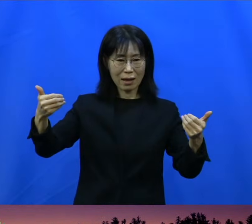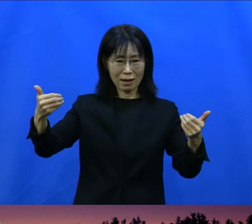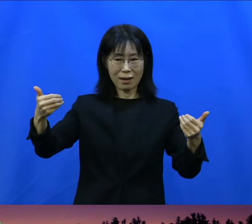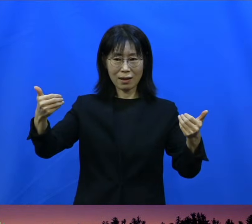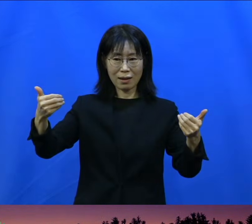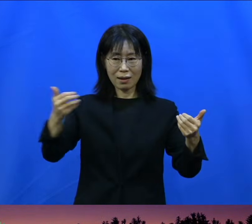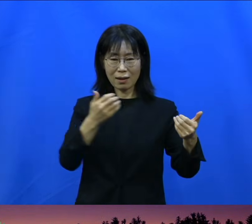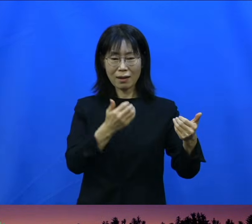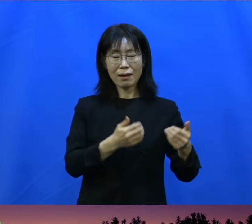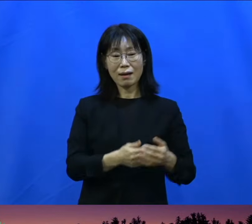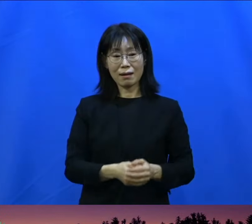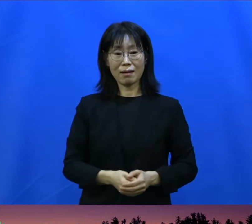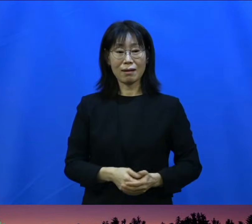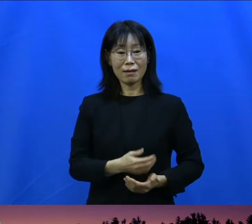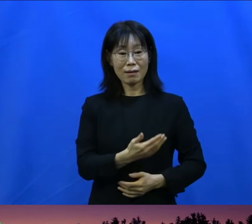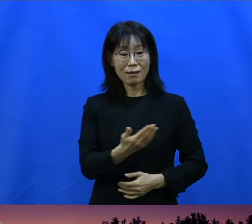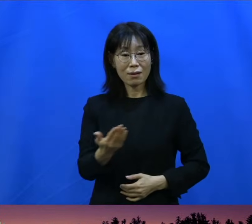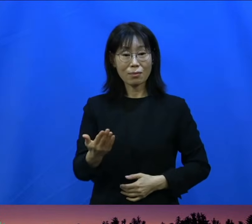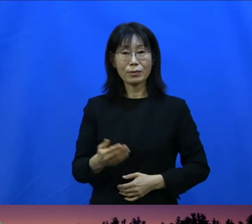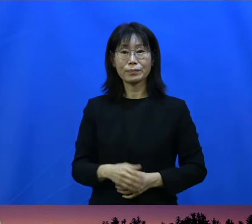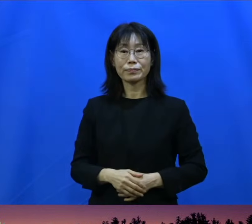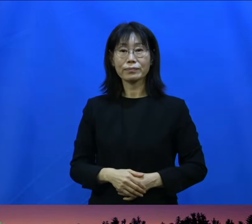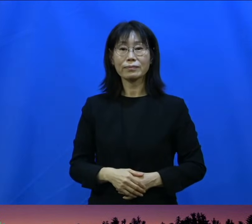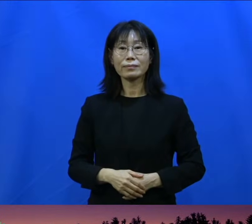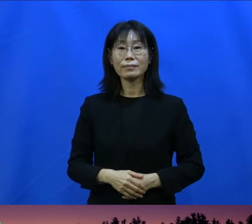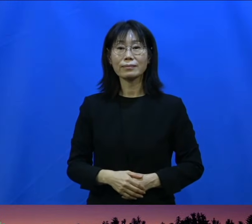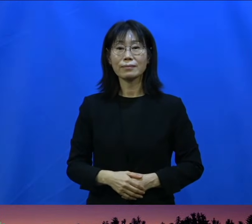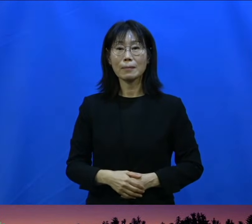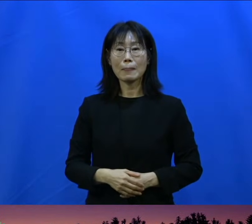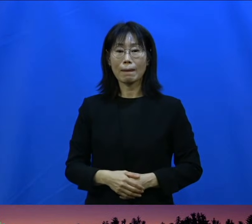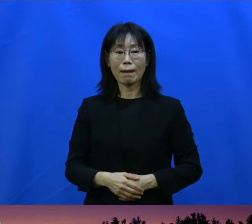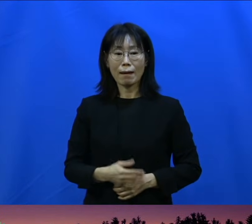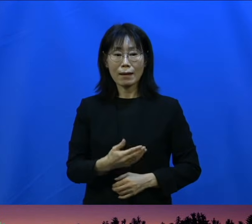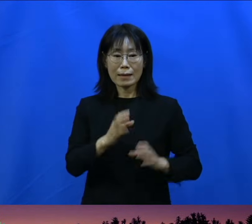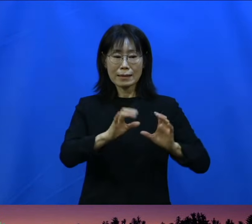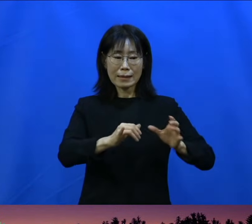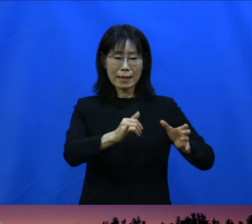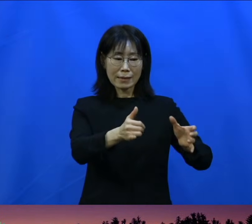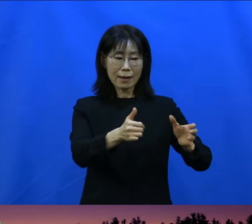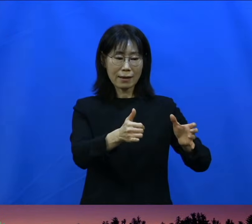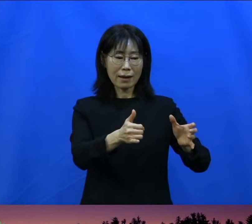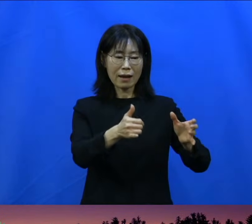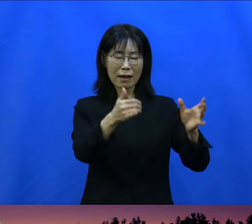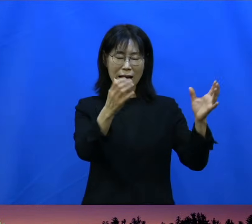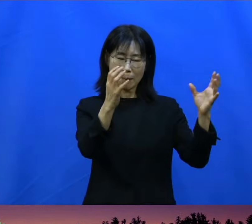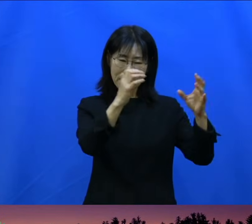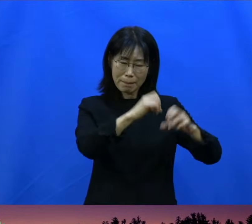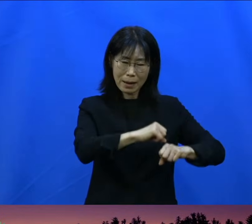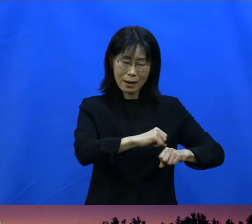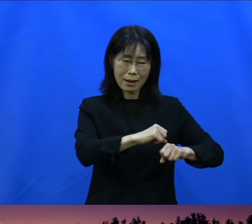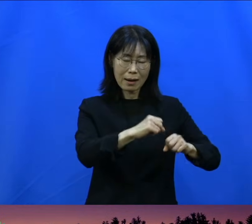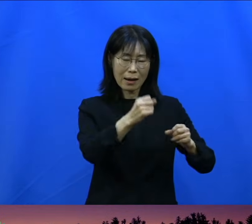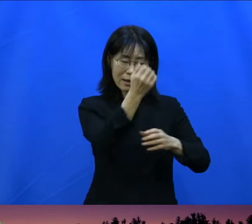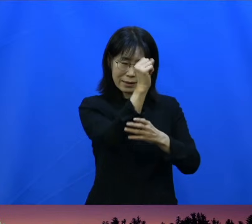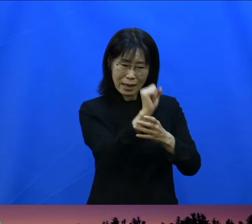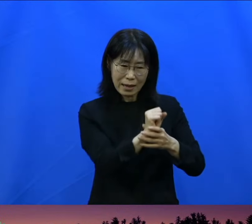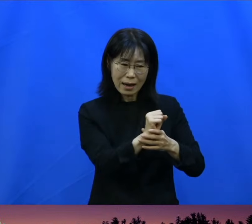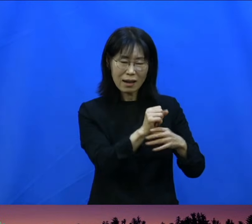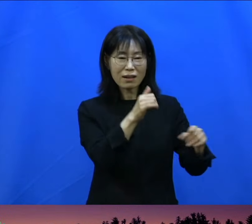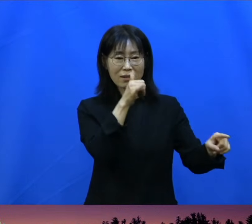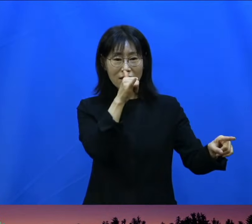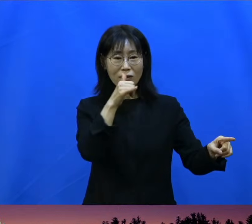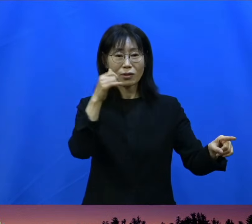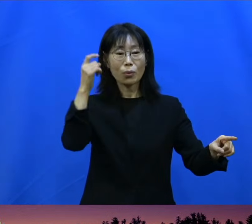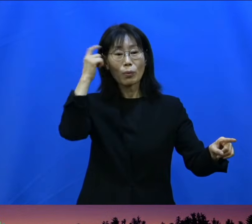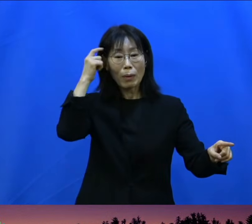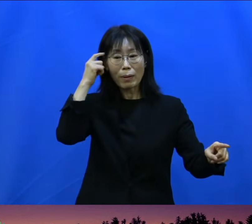오늘 시대의 어두움은 세상 사람들이 타락 때문이 아닙니다. 믿음의 사람들이 거룩을 잃어버렸어요. 세상은 아예 거룩은 본래부터 없었어요.